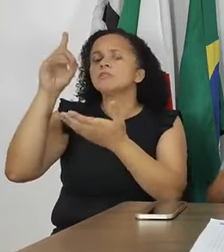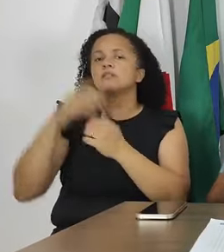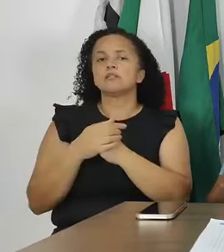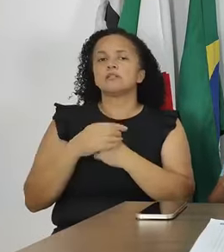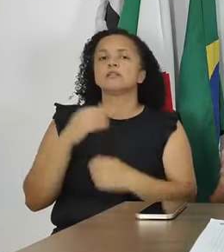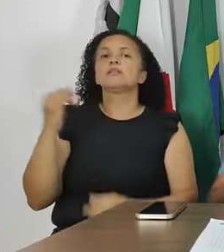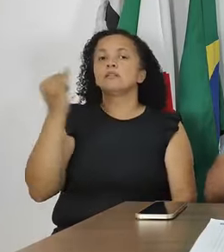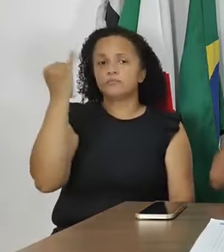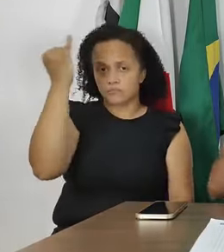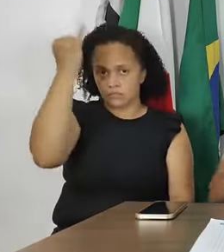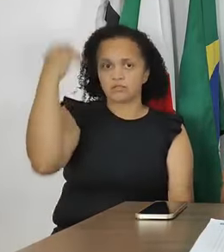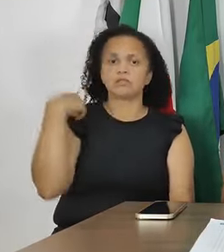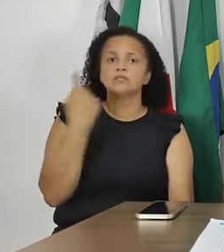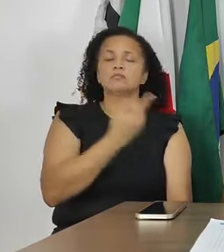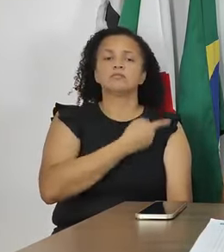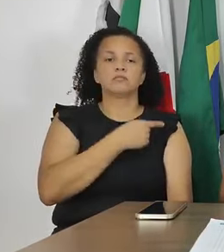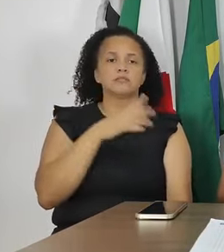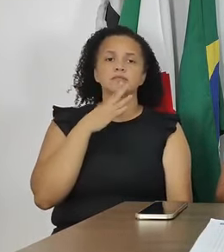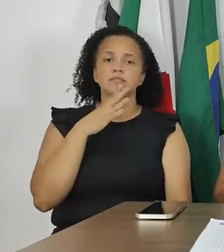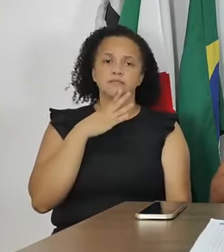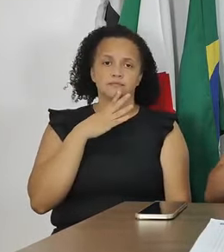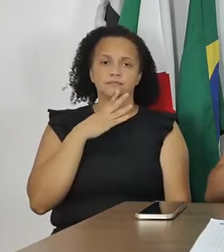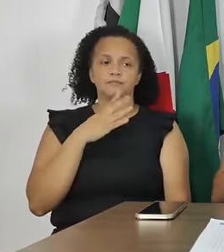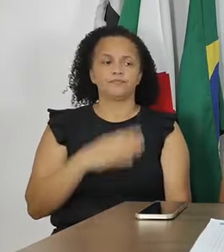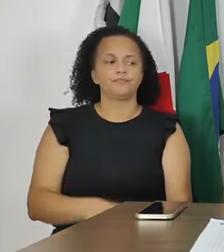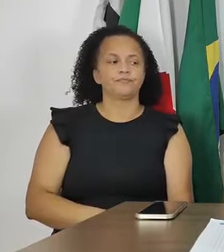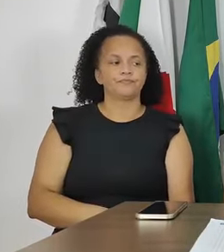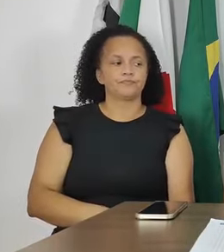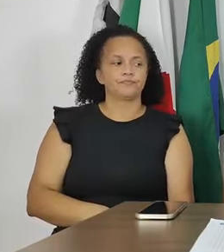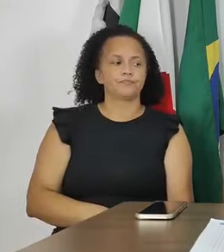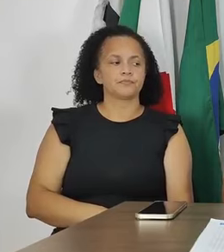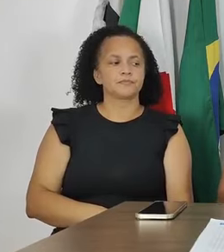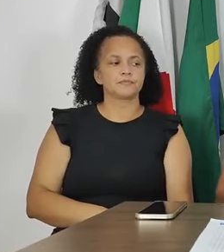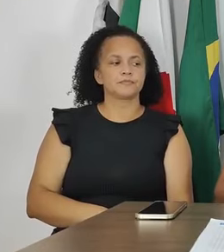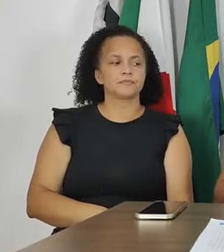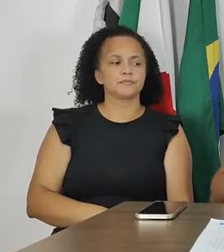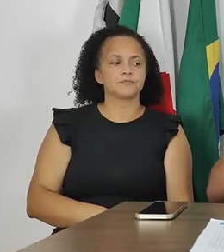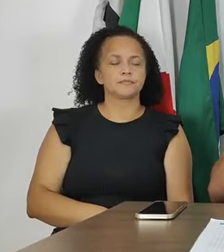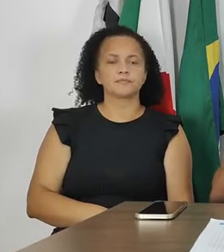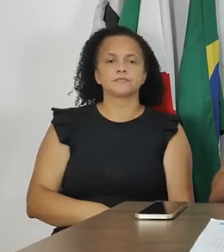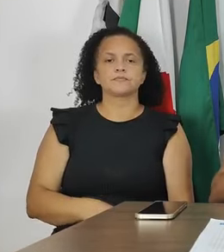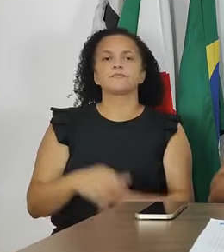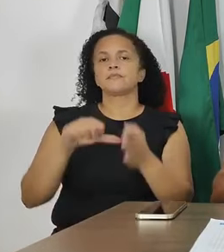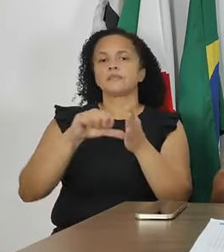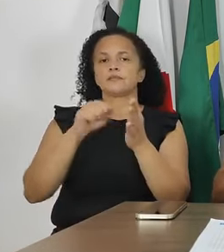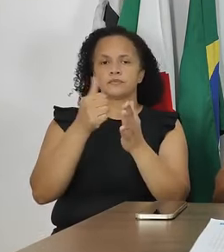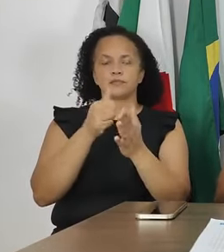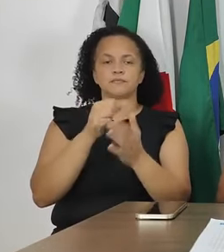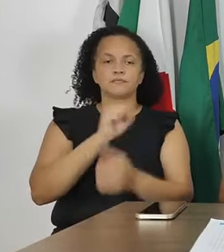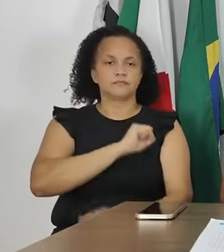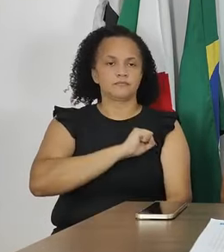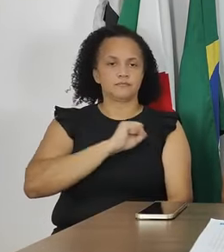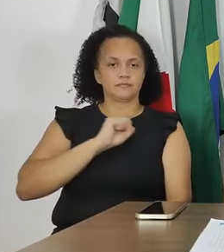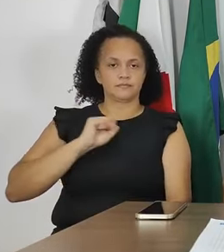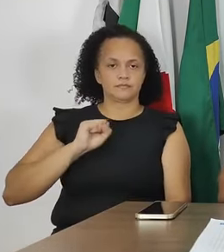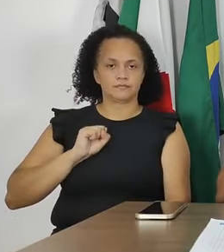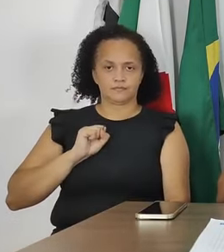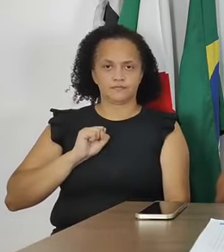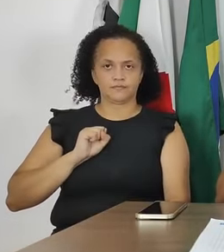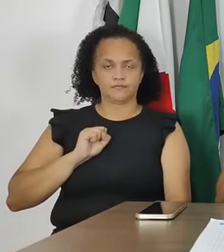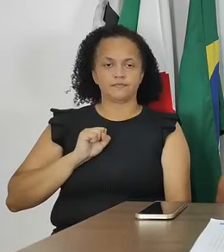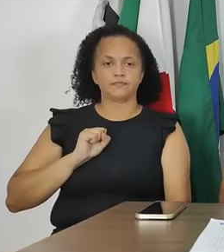gente conhecer, porque eu queria que você abrisse a sua Bíblia, lá em 1 Samuel,